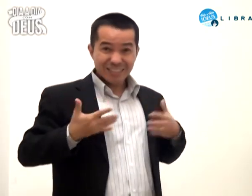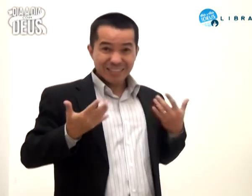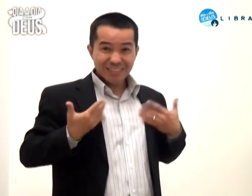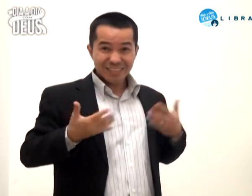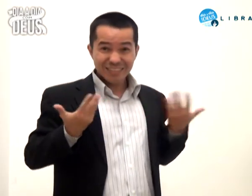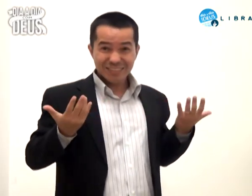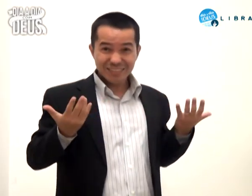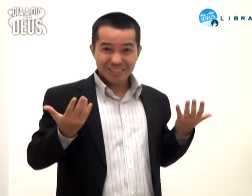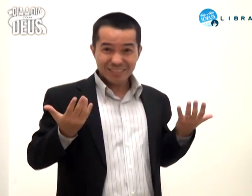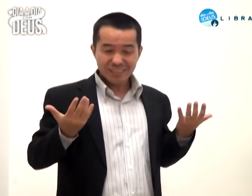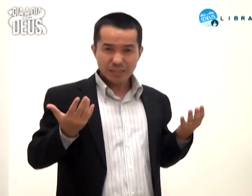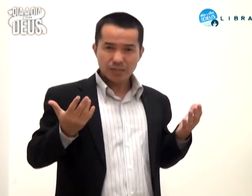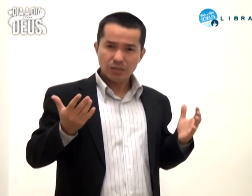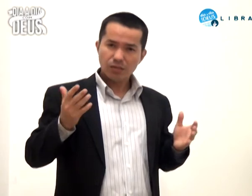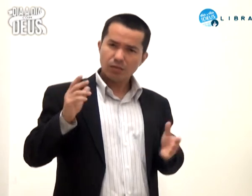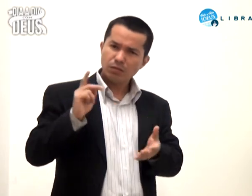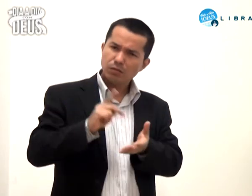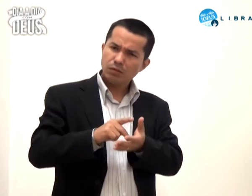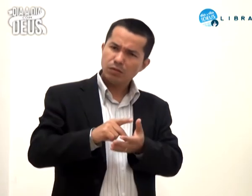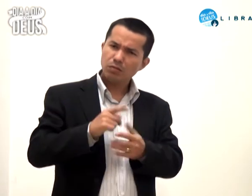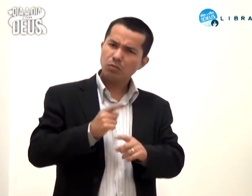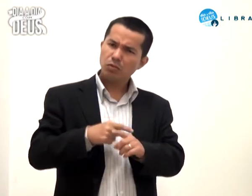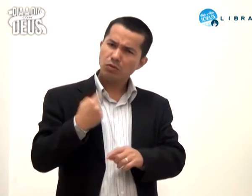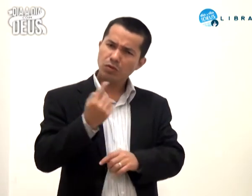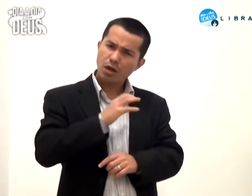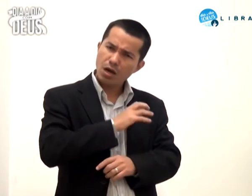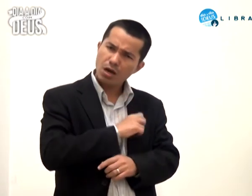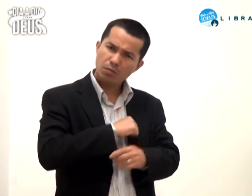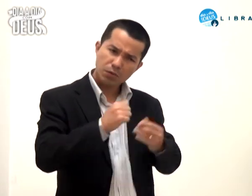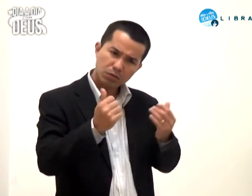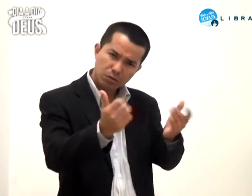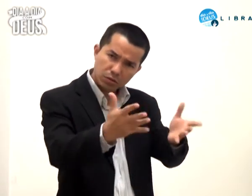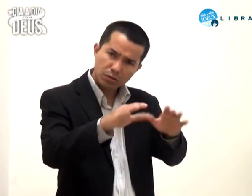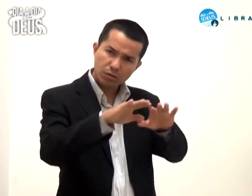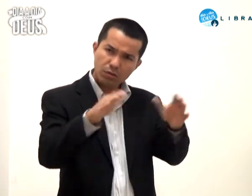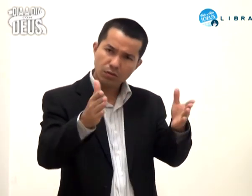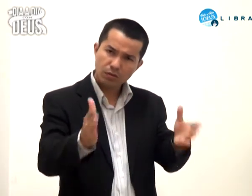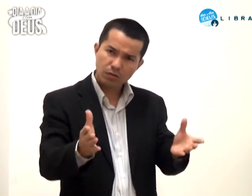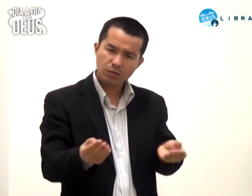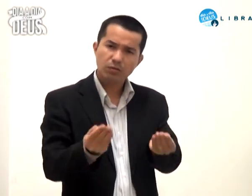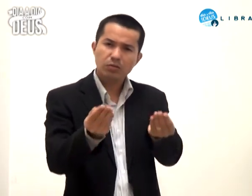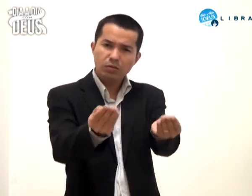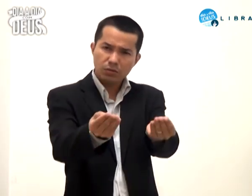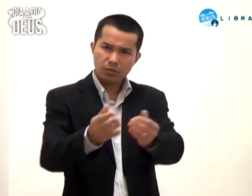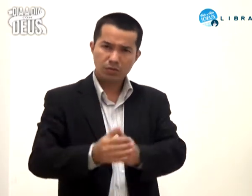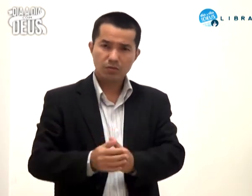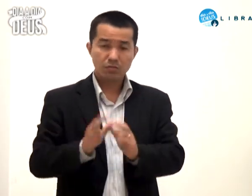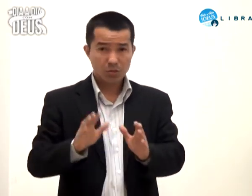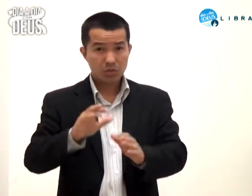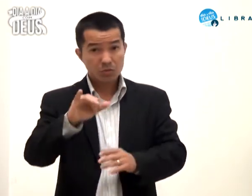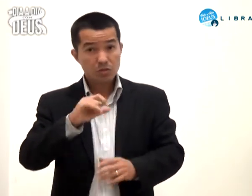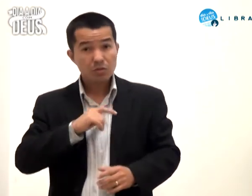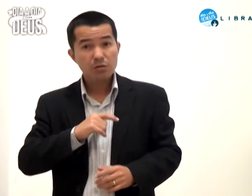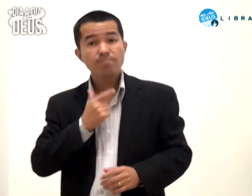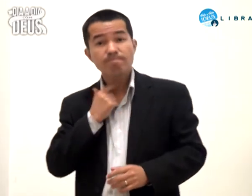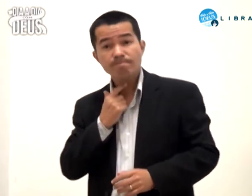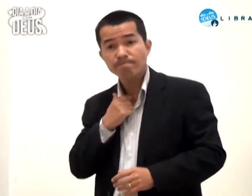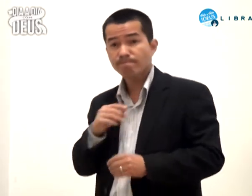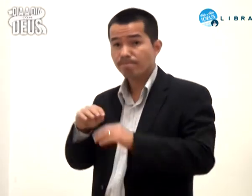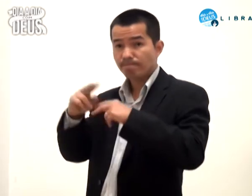né? Não é verdade isso? Queridos, quando a gente tem um coração desapegado, a